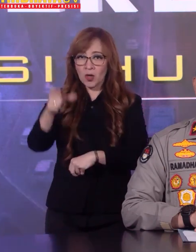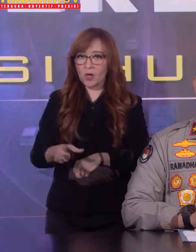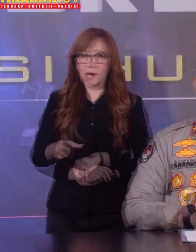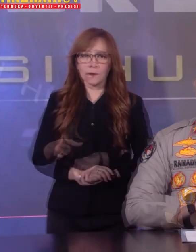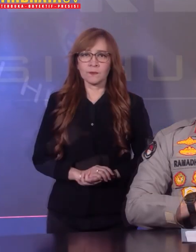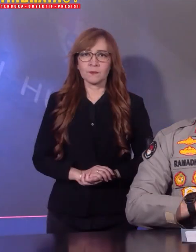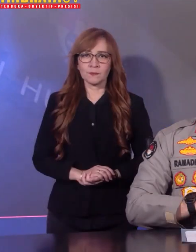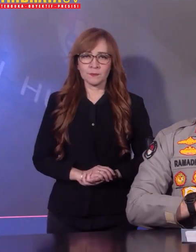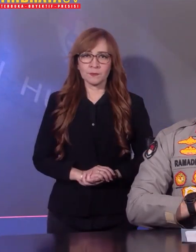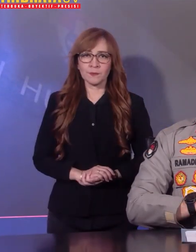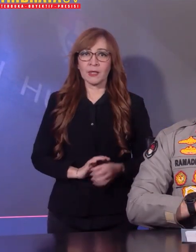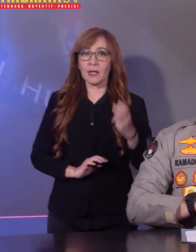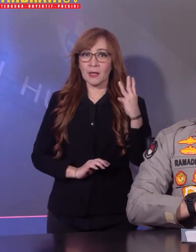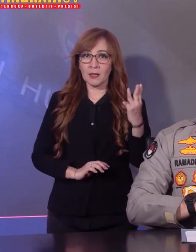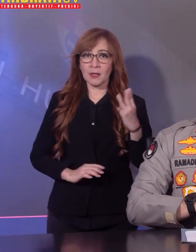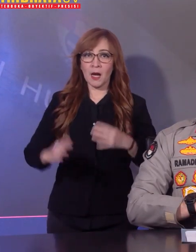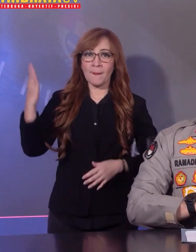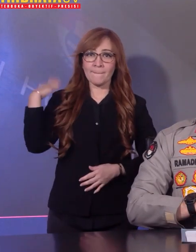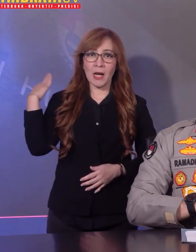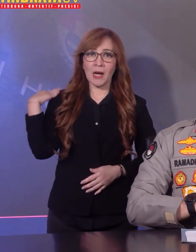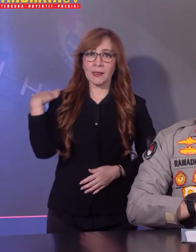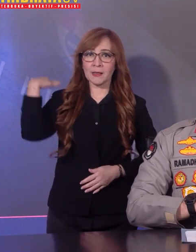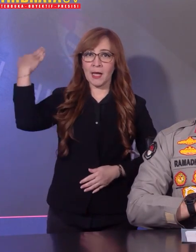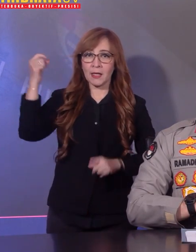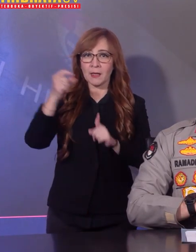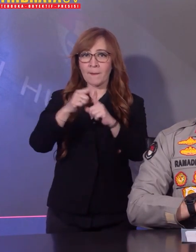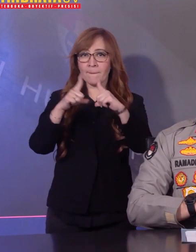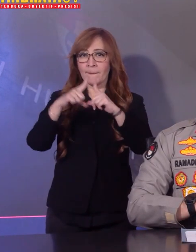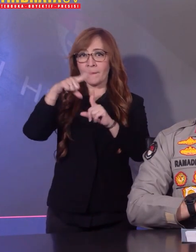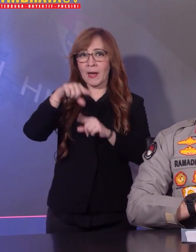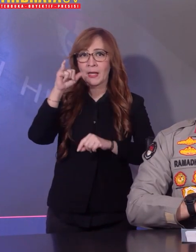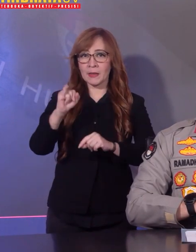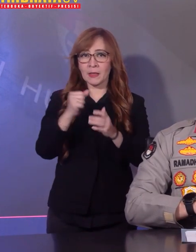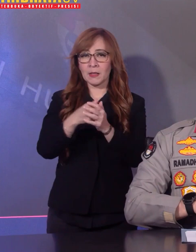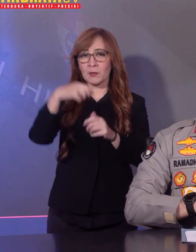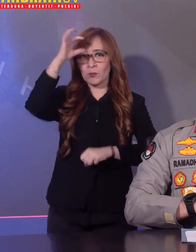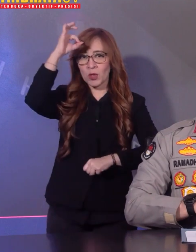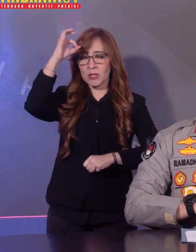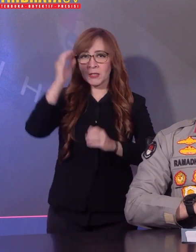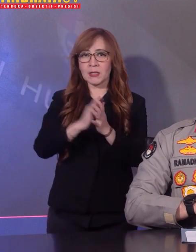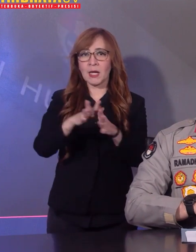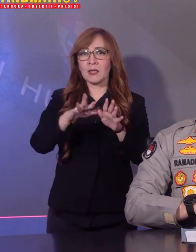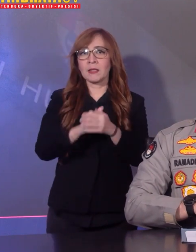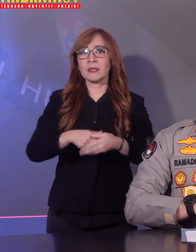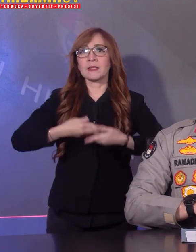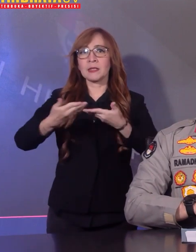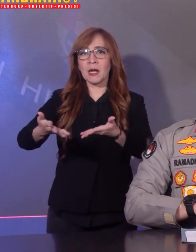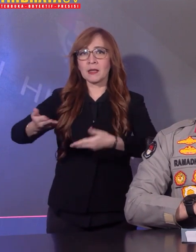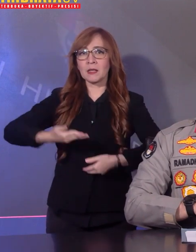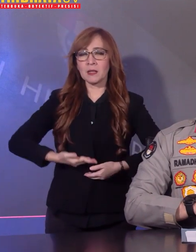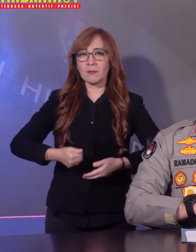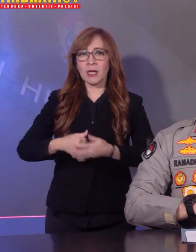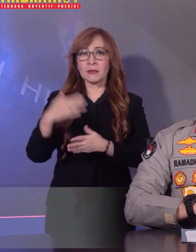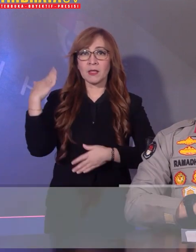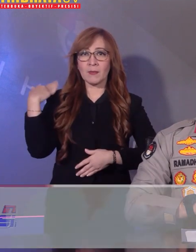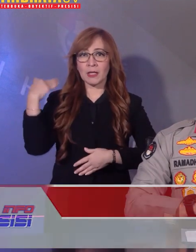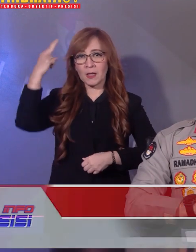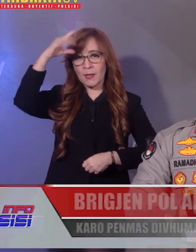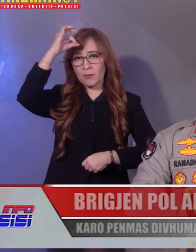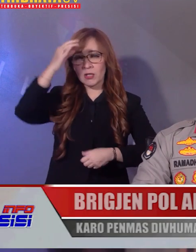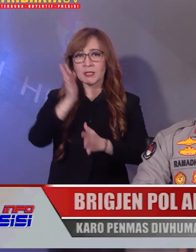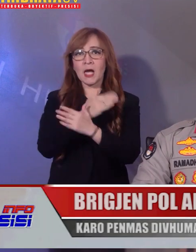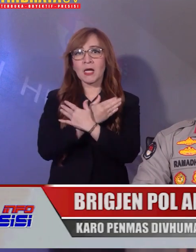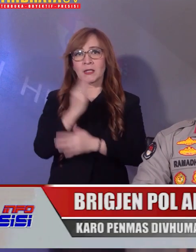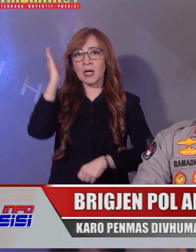tegas yang ketiga kenaikan pangkat Pati Polri serta serap Kapolda Aceh pada hari ini Jumat